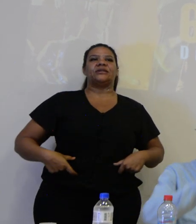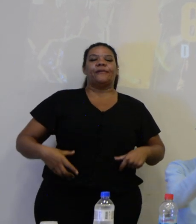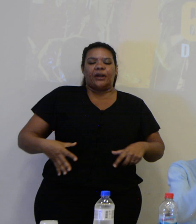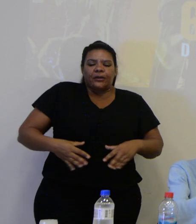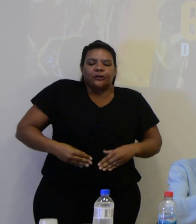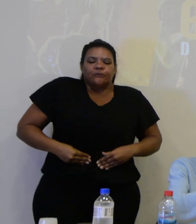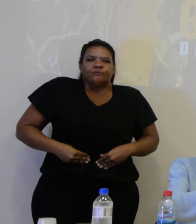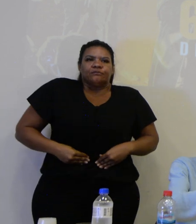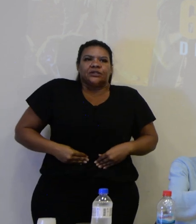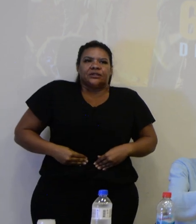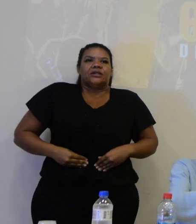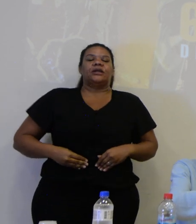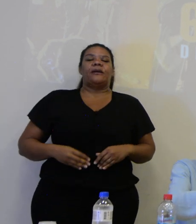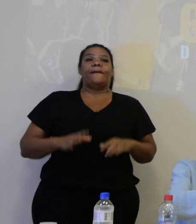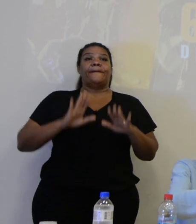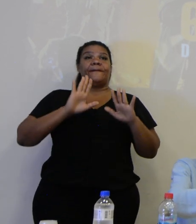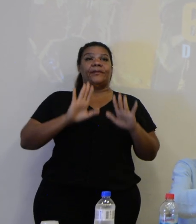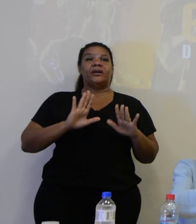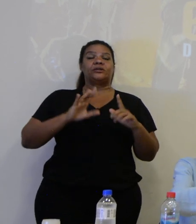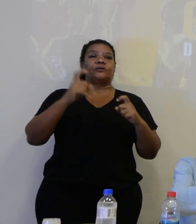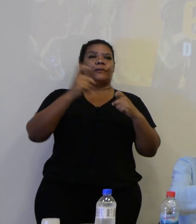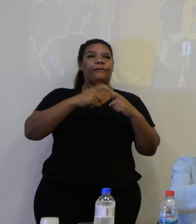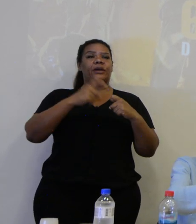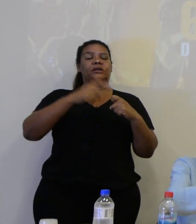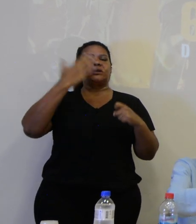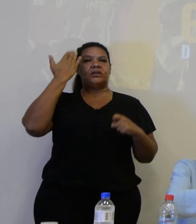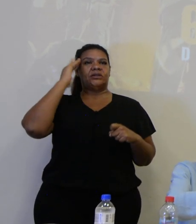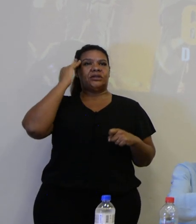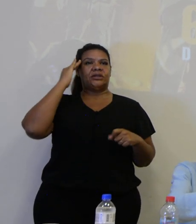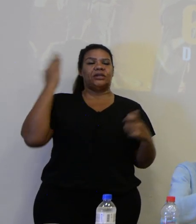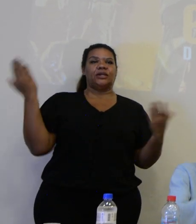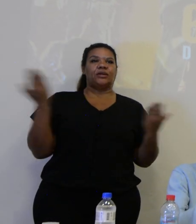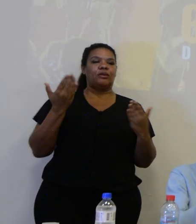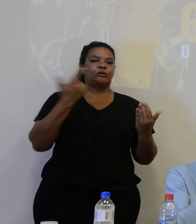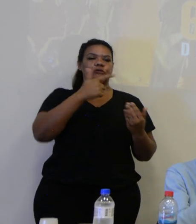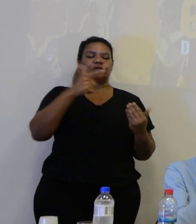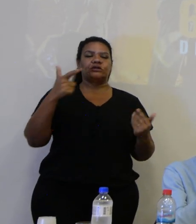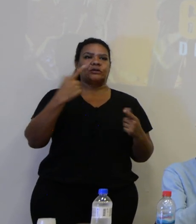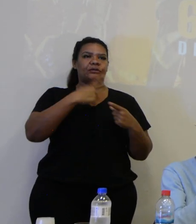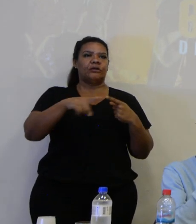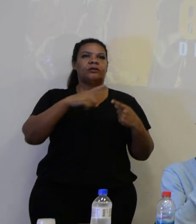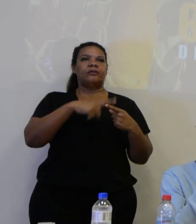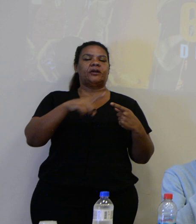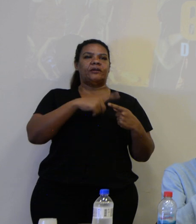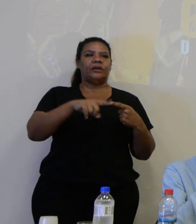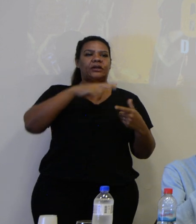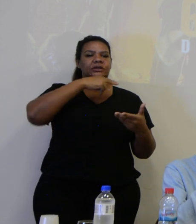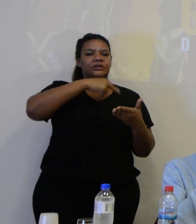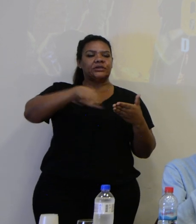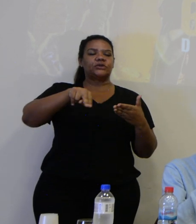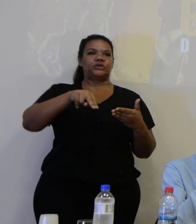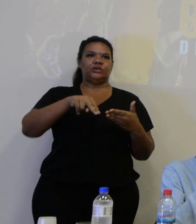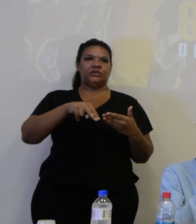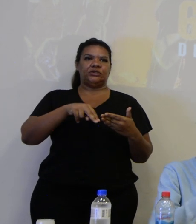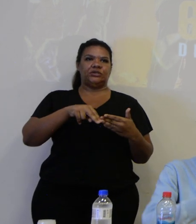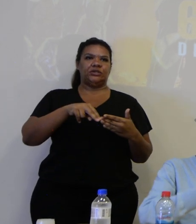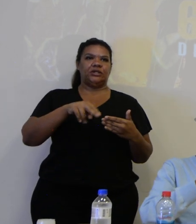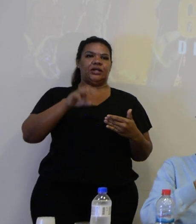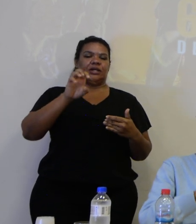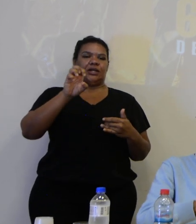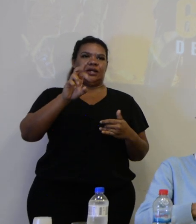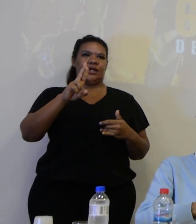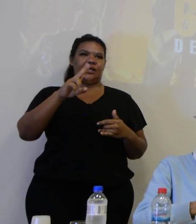comprimir. Mas os médicos entenderam que não haveria necessidade de eu fazer ao mesmo tempo a cirurgia da hérnia,